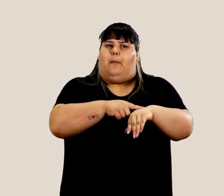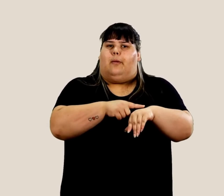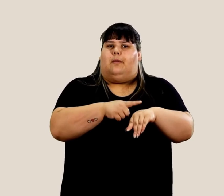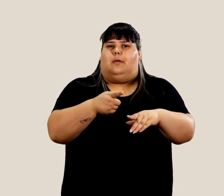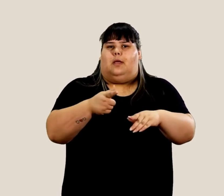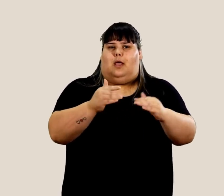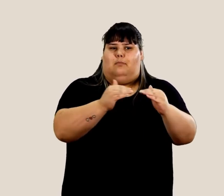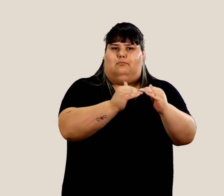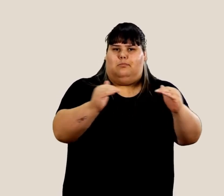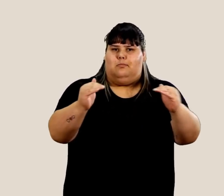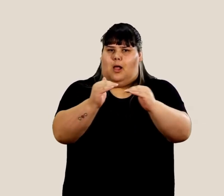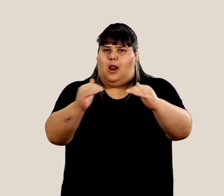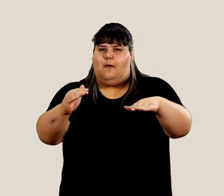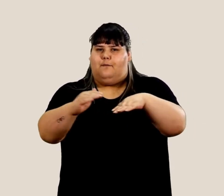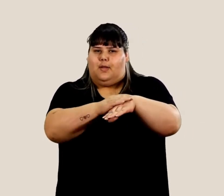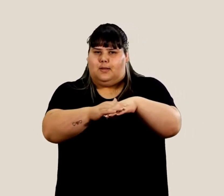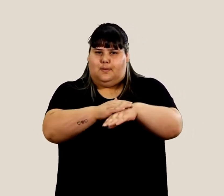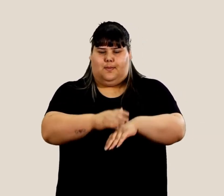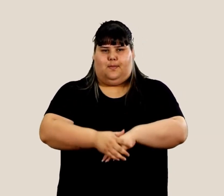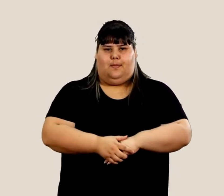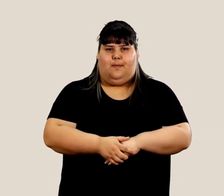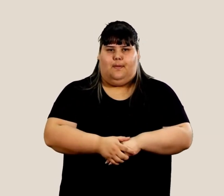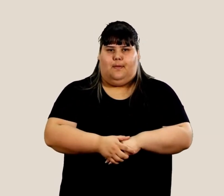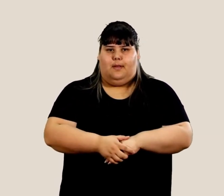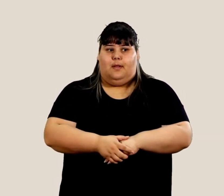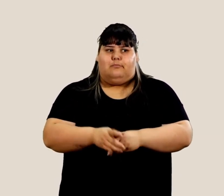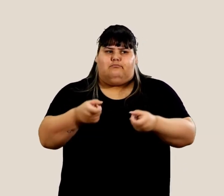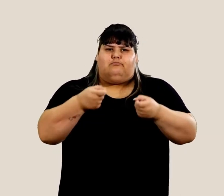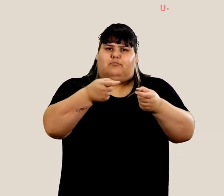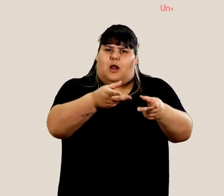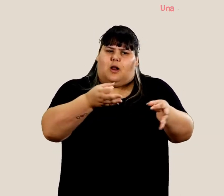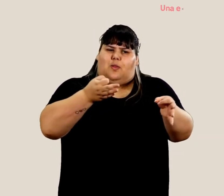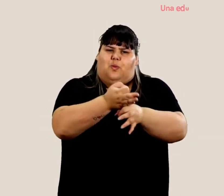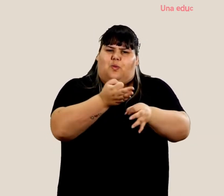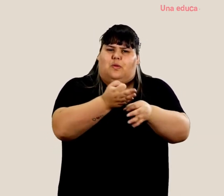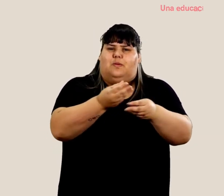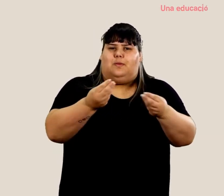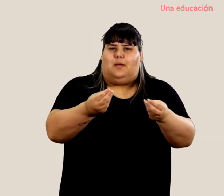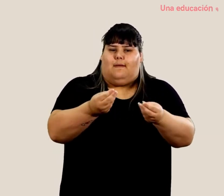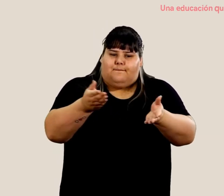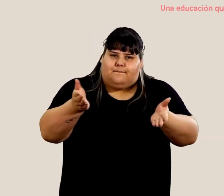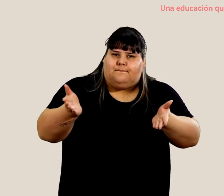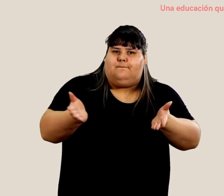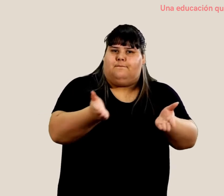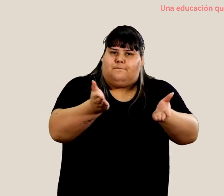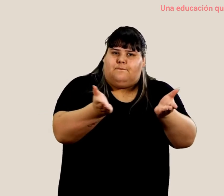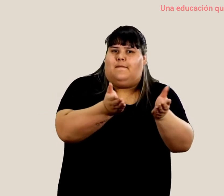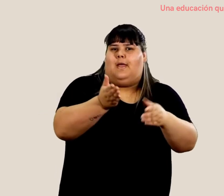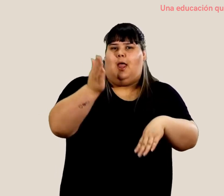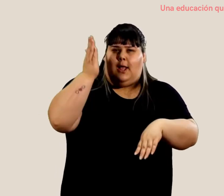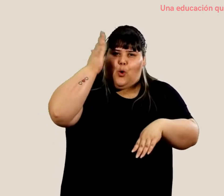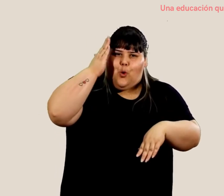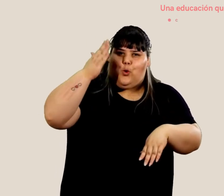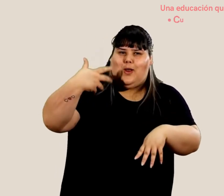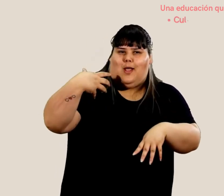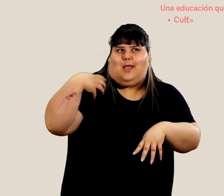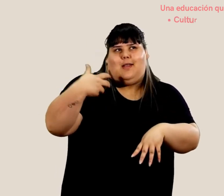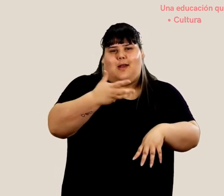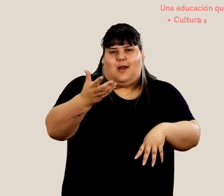etapas elementales. Se le dará una educación que favorezca su cultura general y